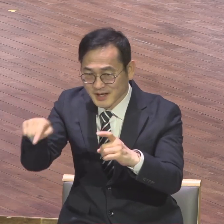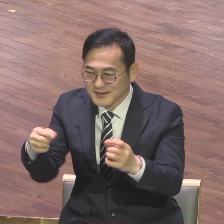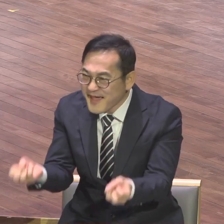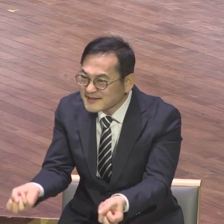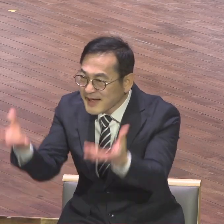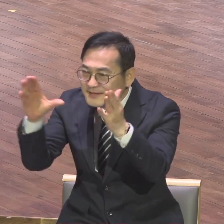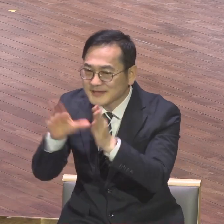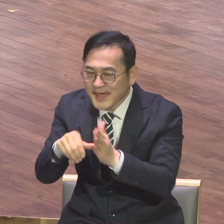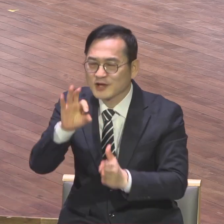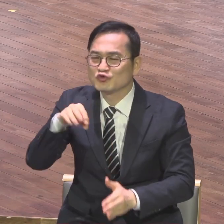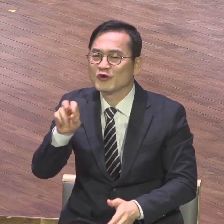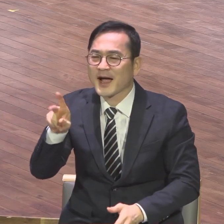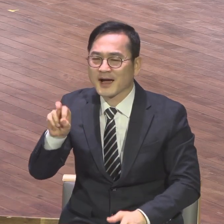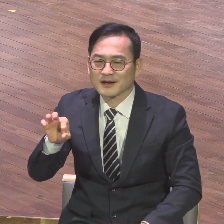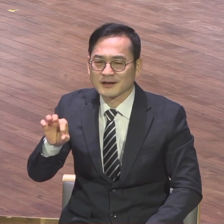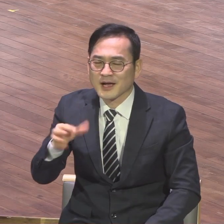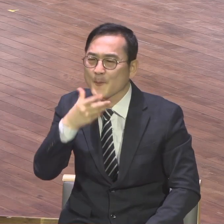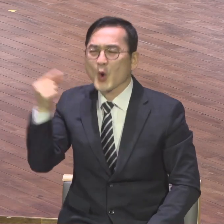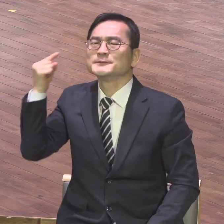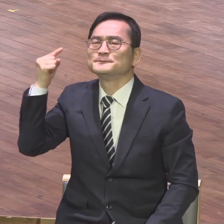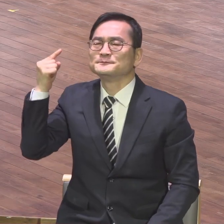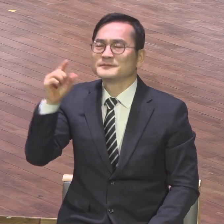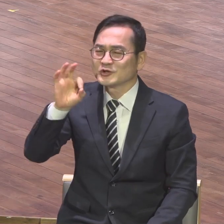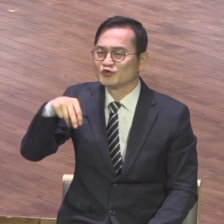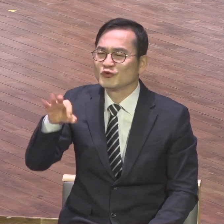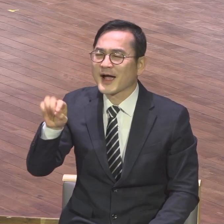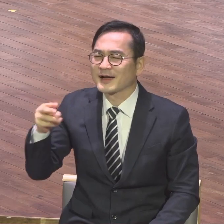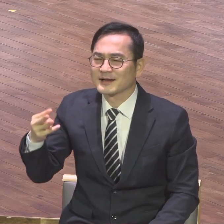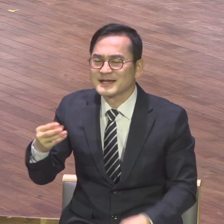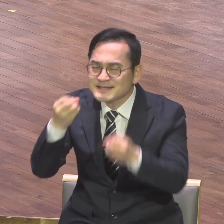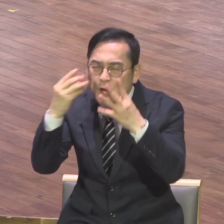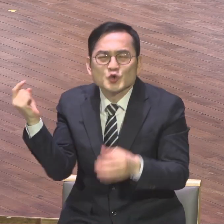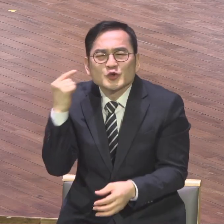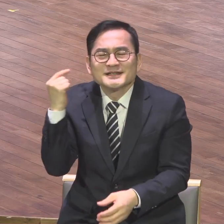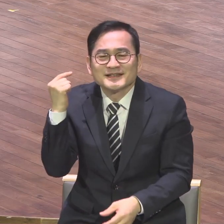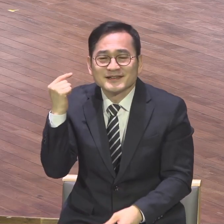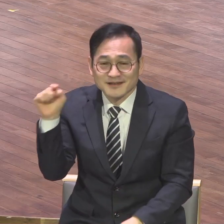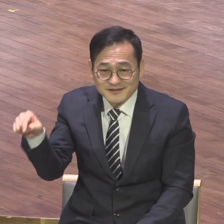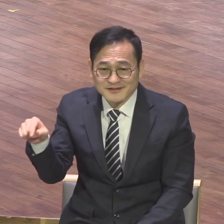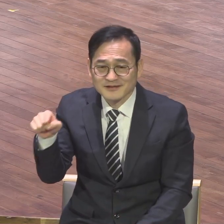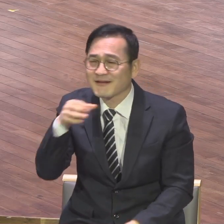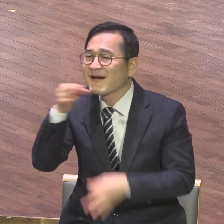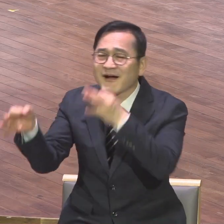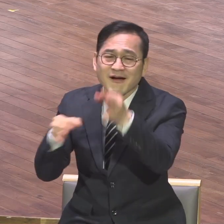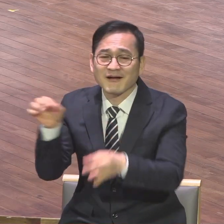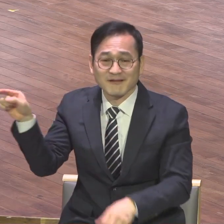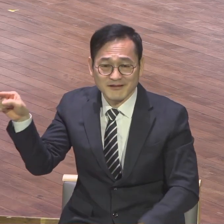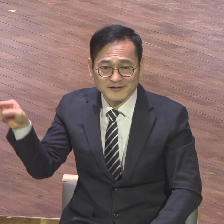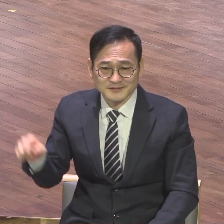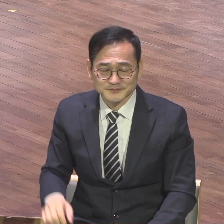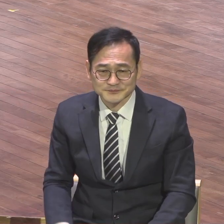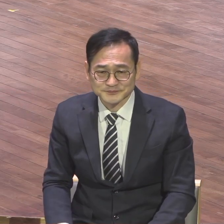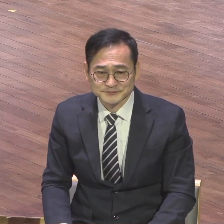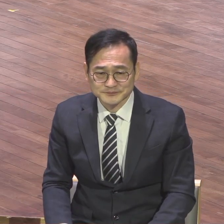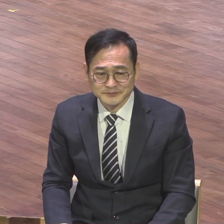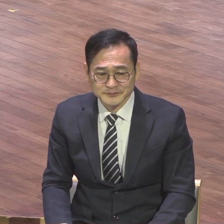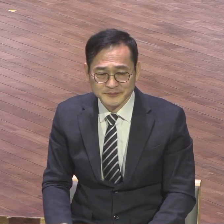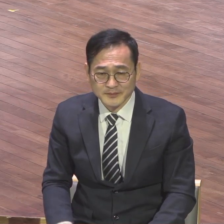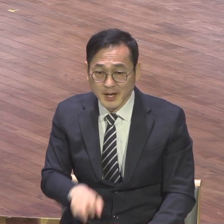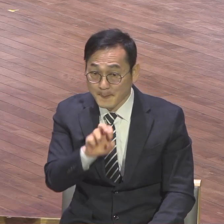일어날 때 좋은 일이 생기면 복음이라 요한겔리온 그렇게 표현했습니다. 그런데